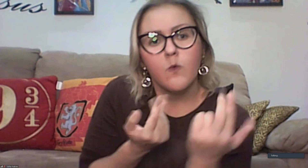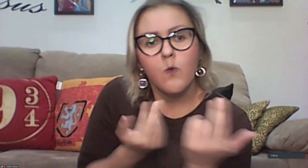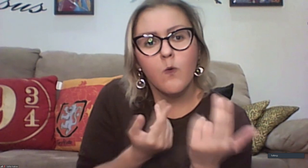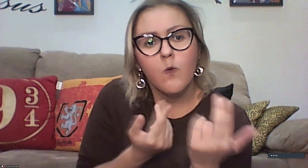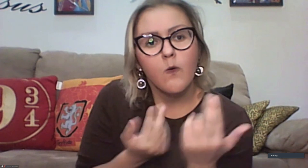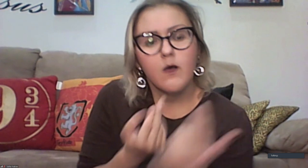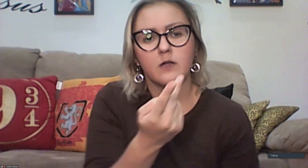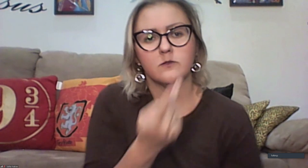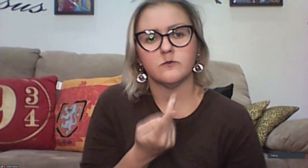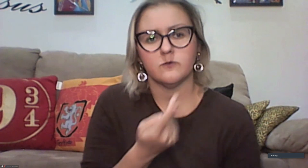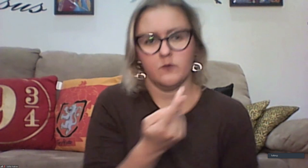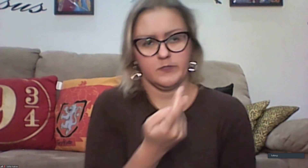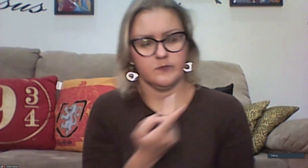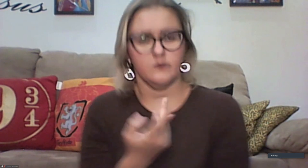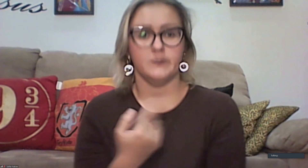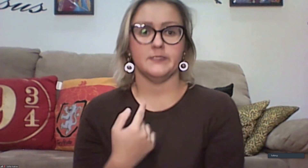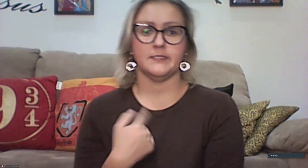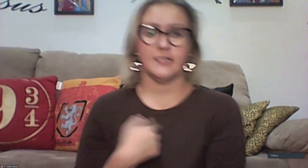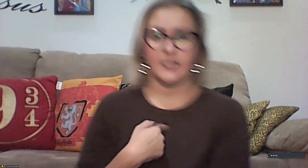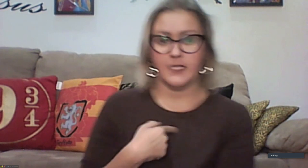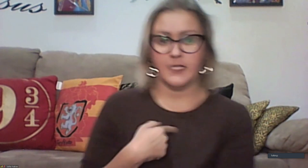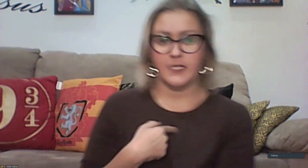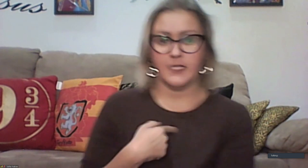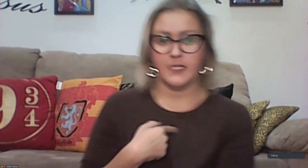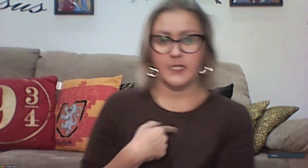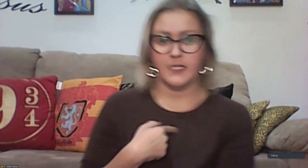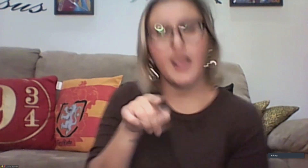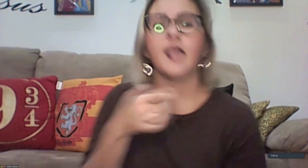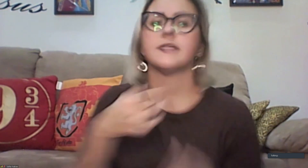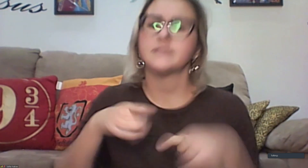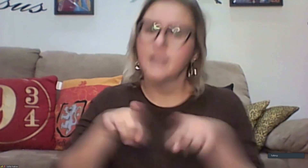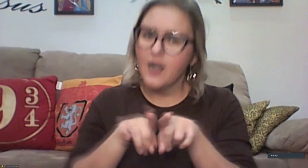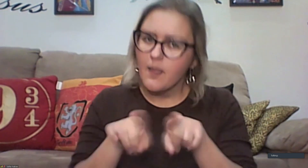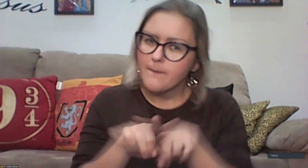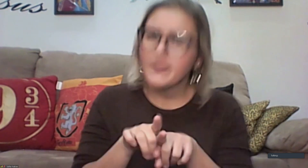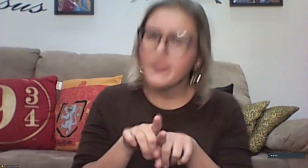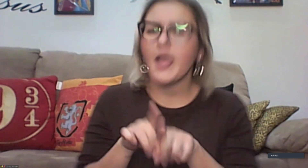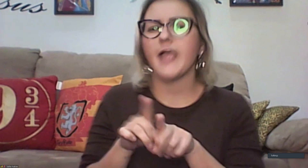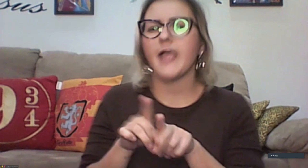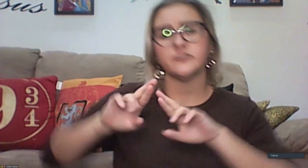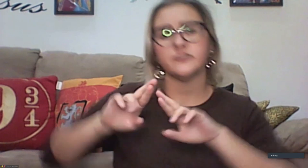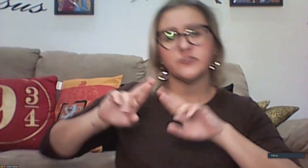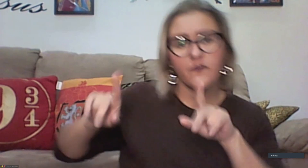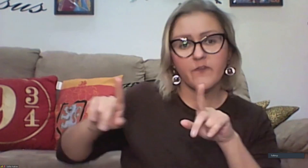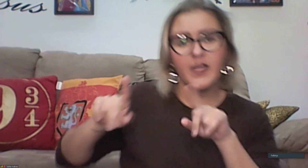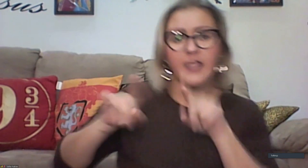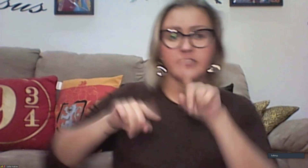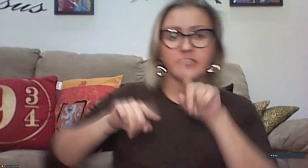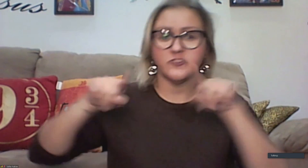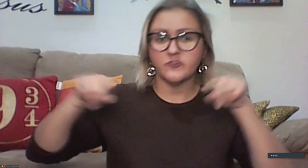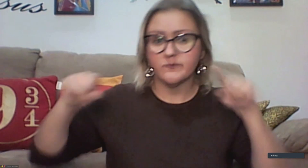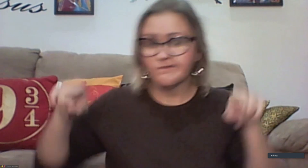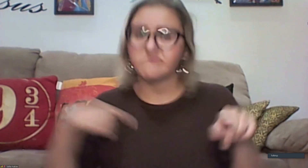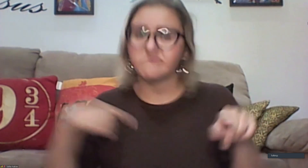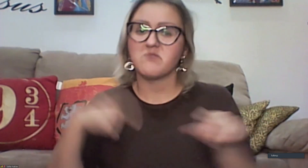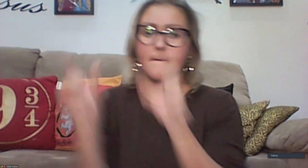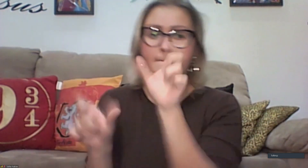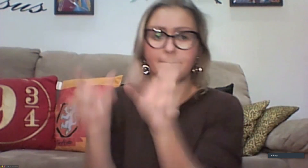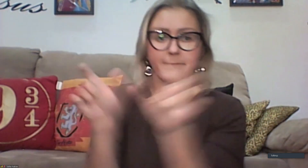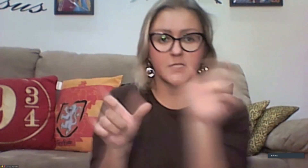ouvinte. É importante que a gente entenda também as diferenças entre eles, né? Porque o